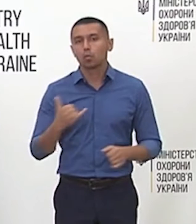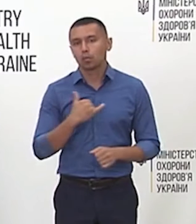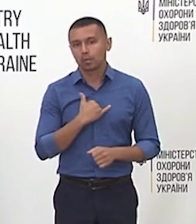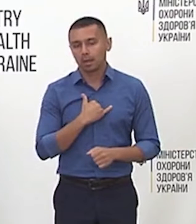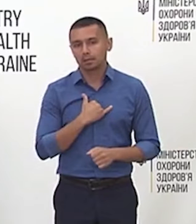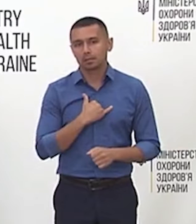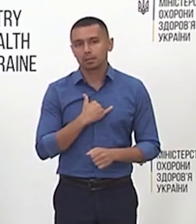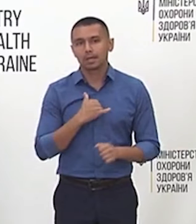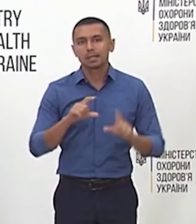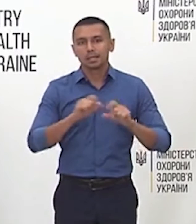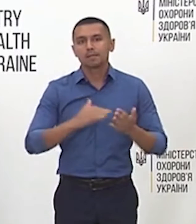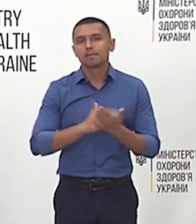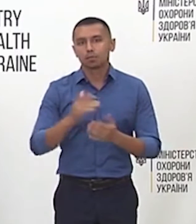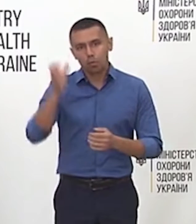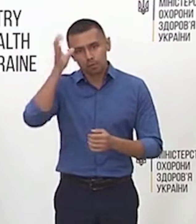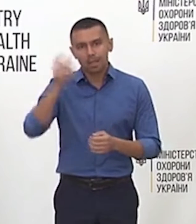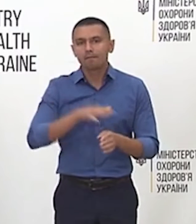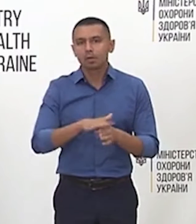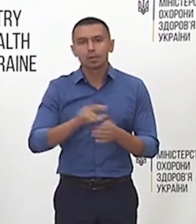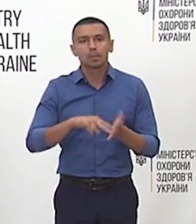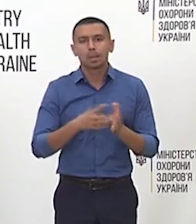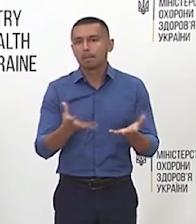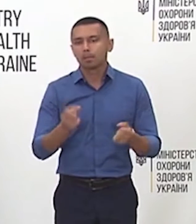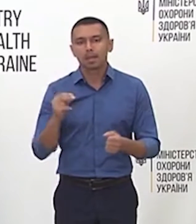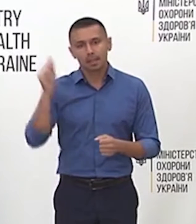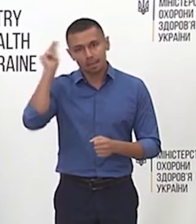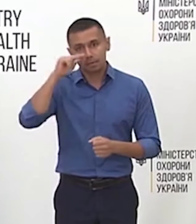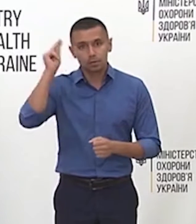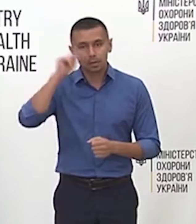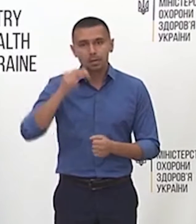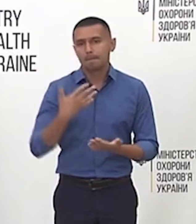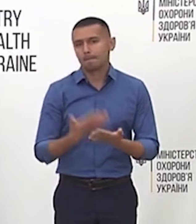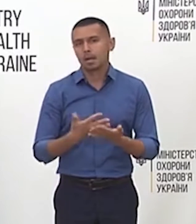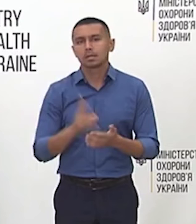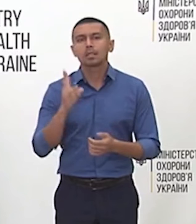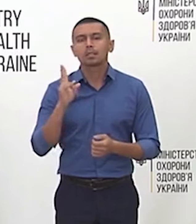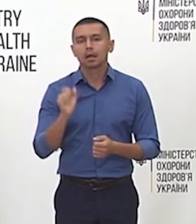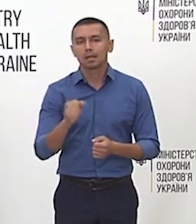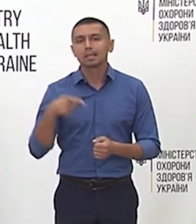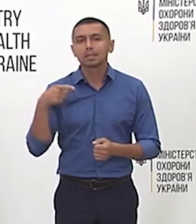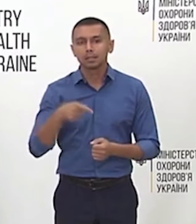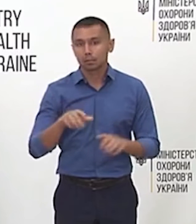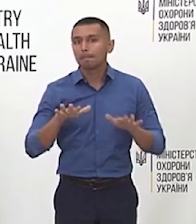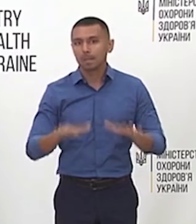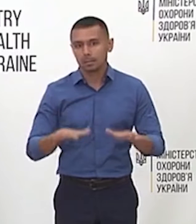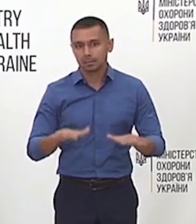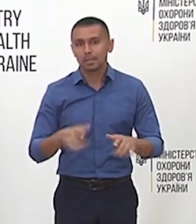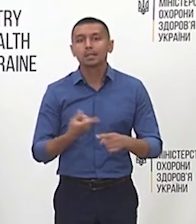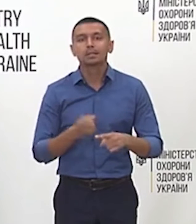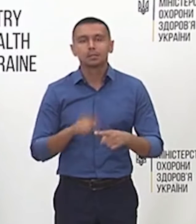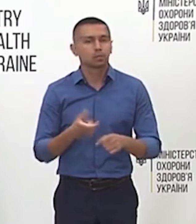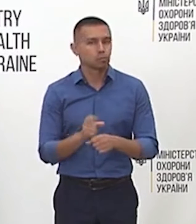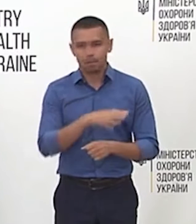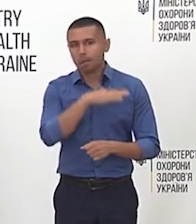нас заклади вищої освіти не виконали план прийому на навчання майже на 1000 місць. І це